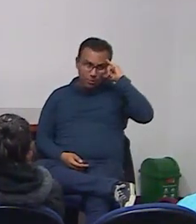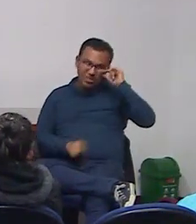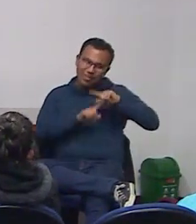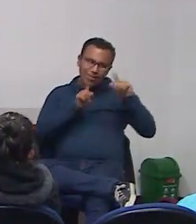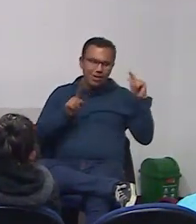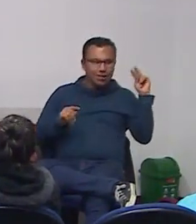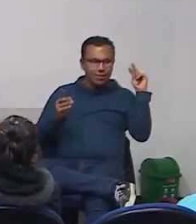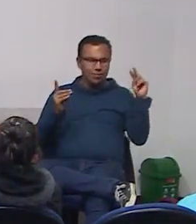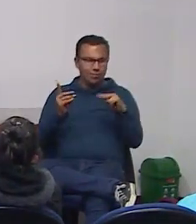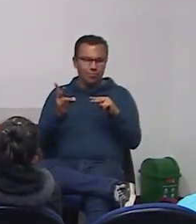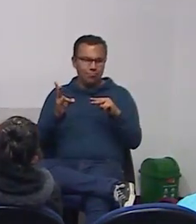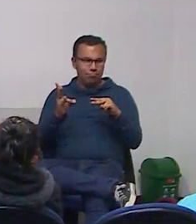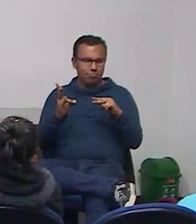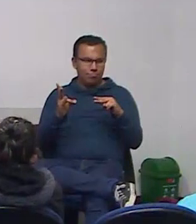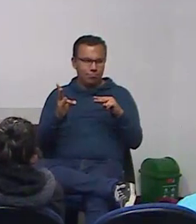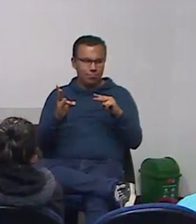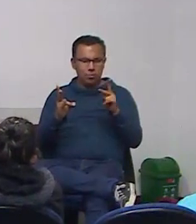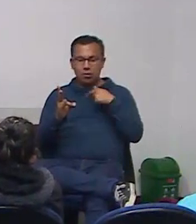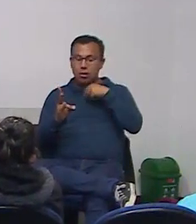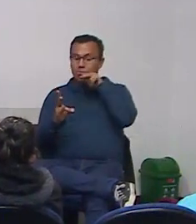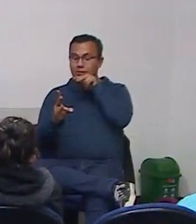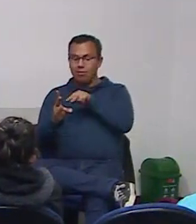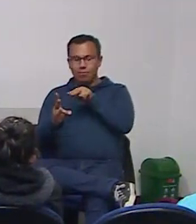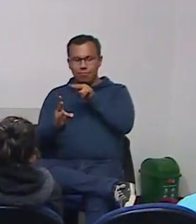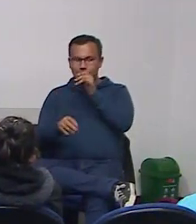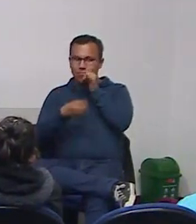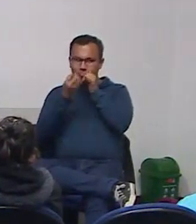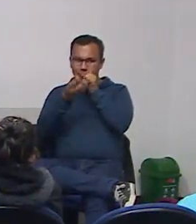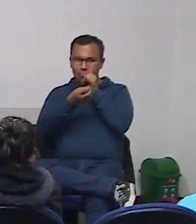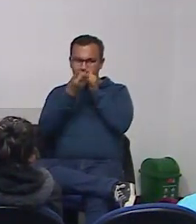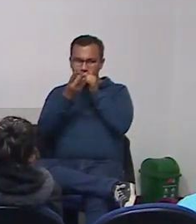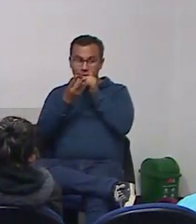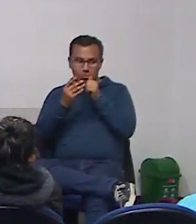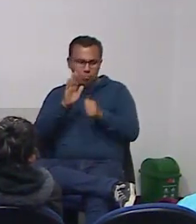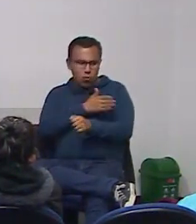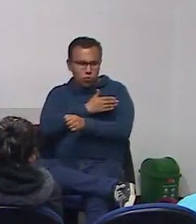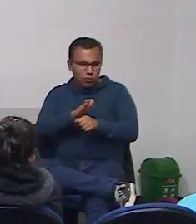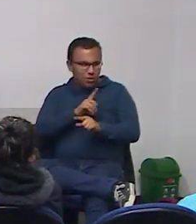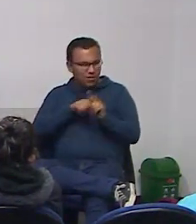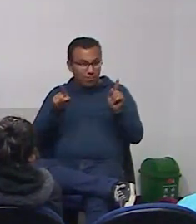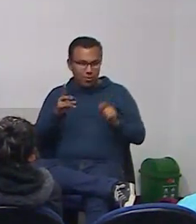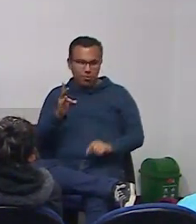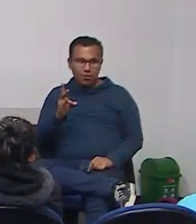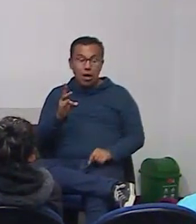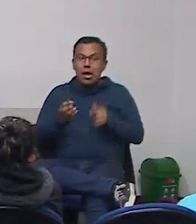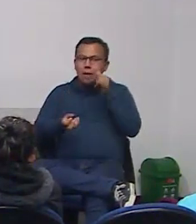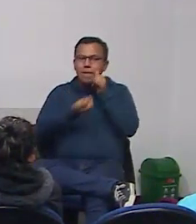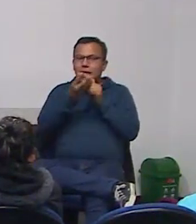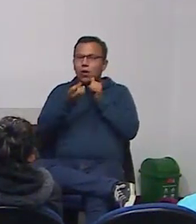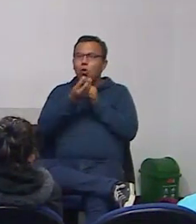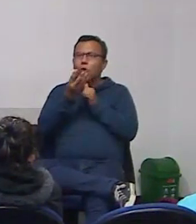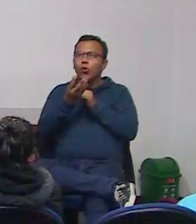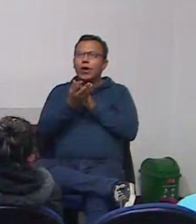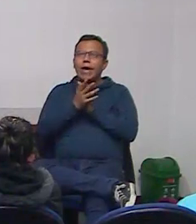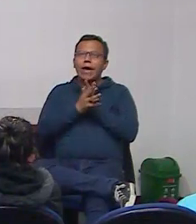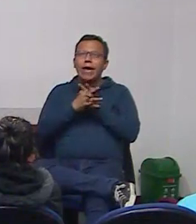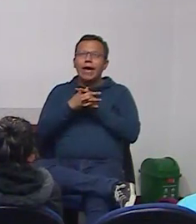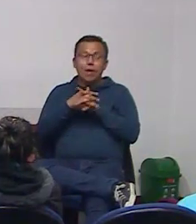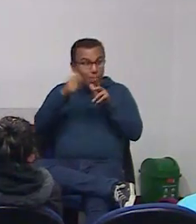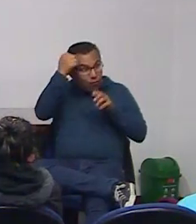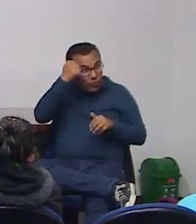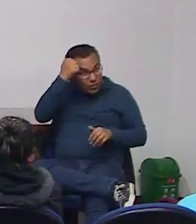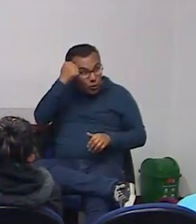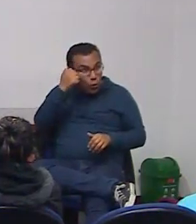distinta la la del pedagogo musical es muy inclusive el pedagogo eh el